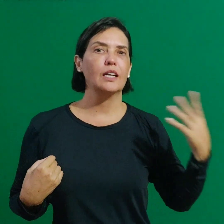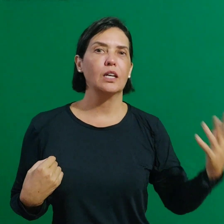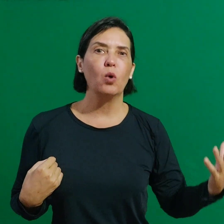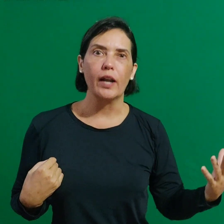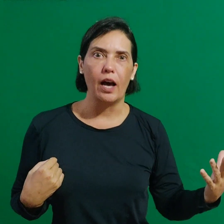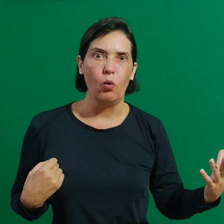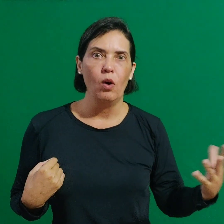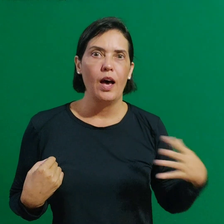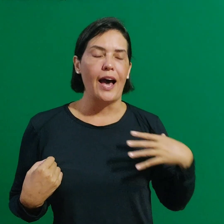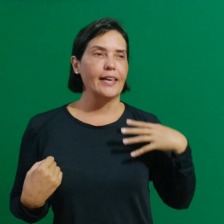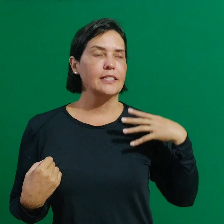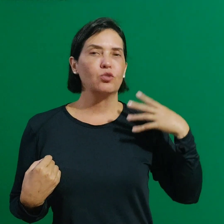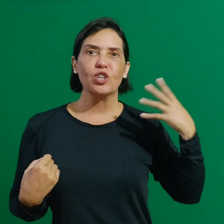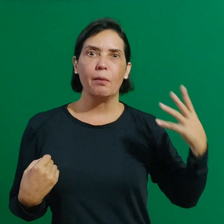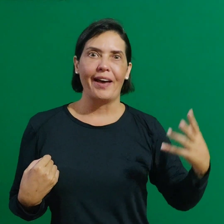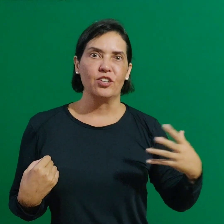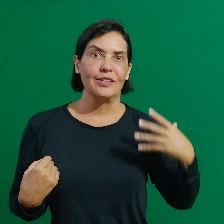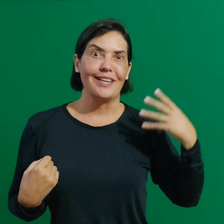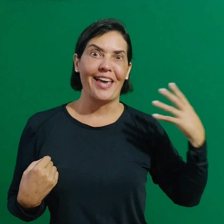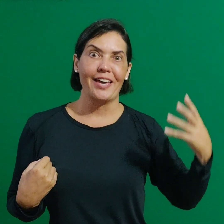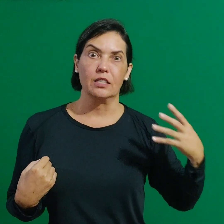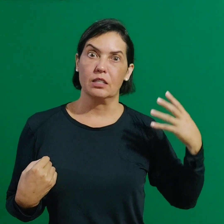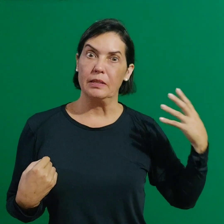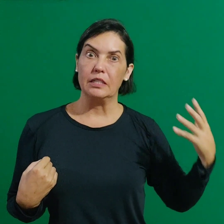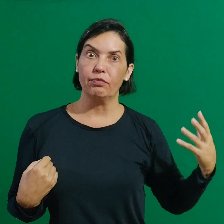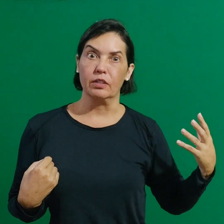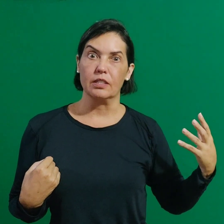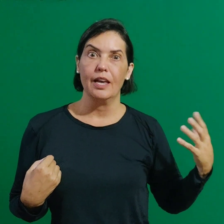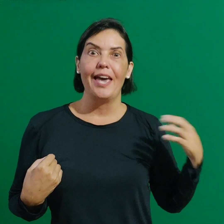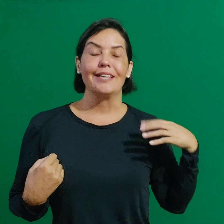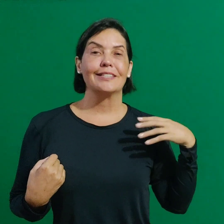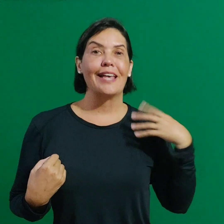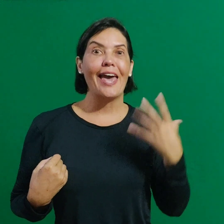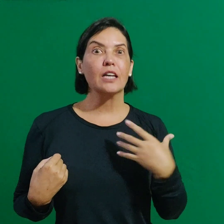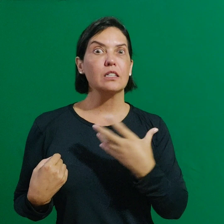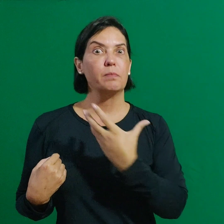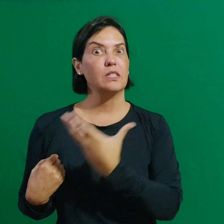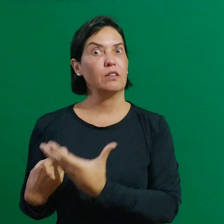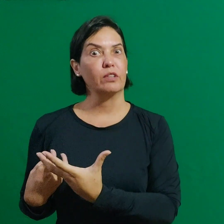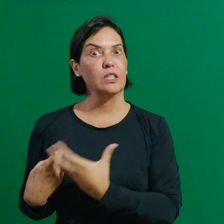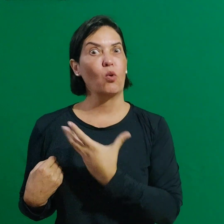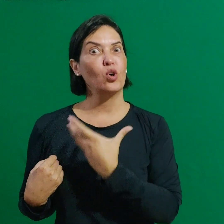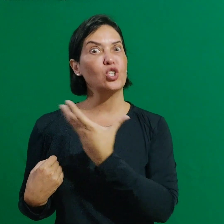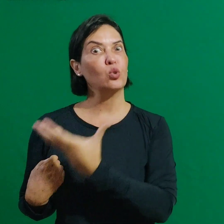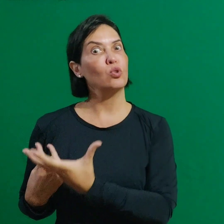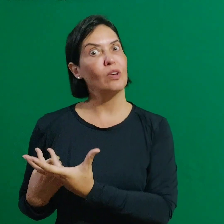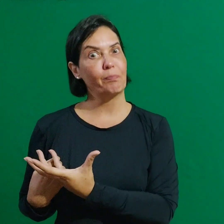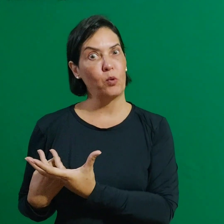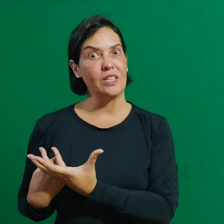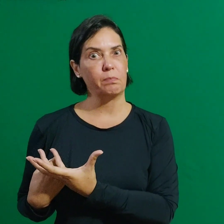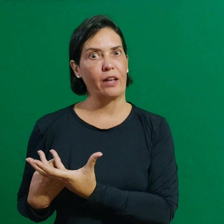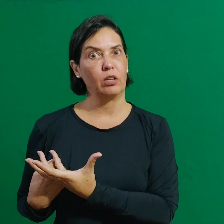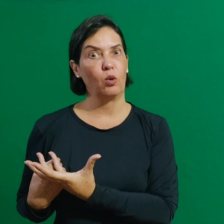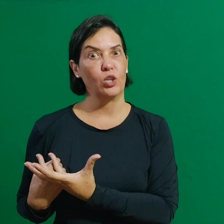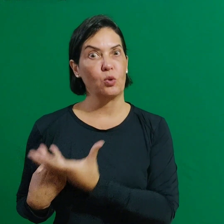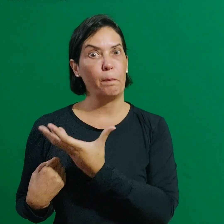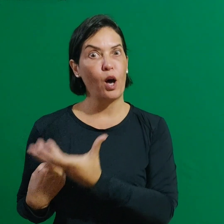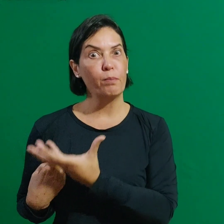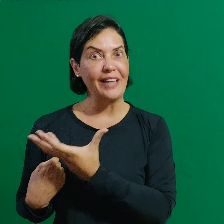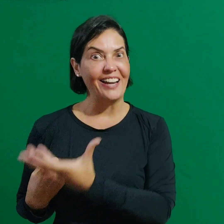língua oral a questão de gramáticas e regras específicas, essas regras específicas que constituem o aspecto linguístico próprio da língua,